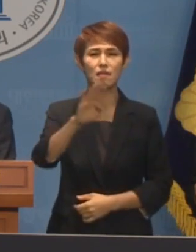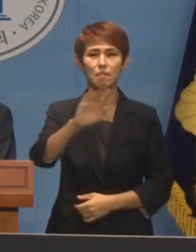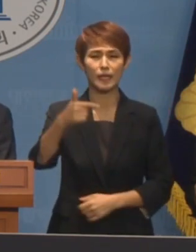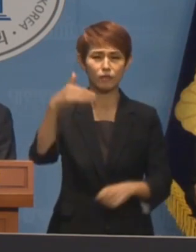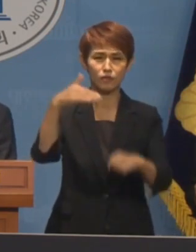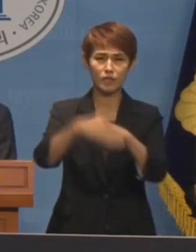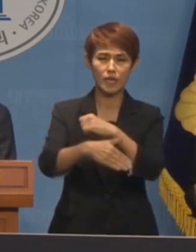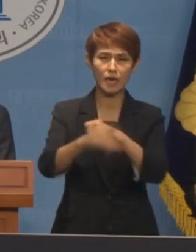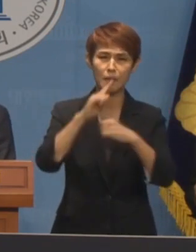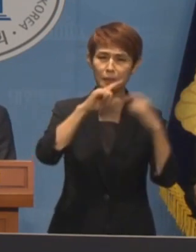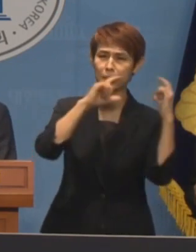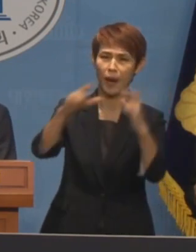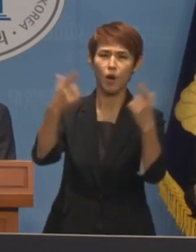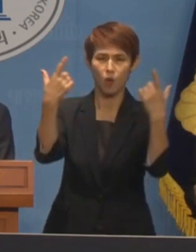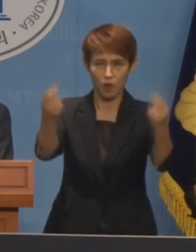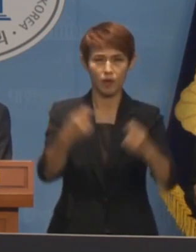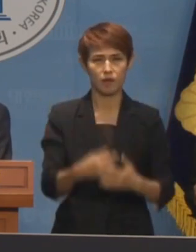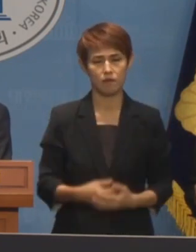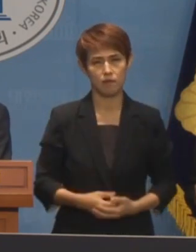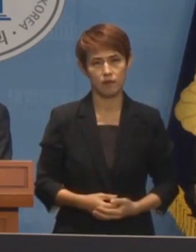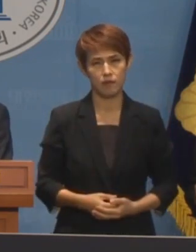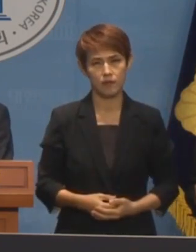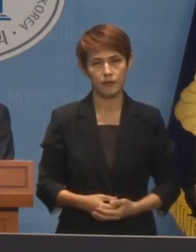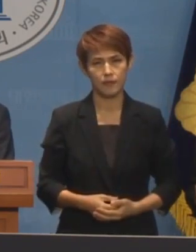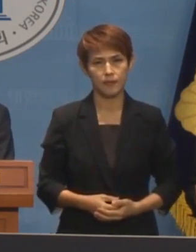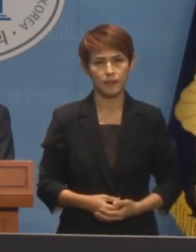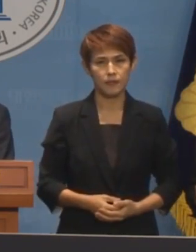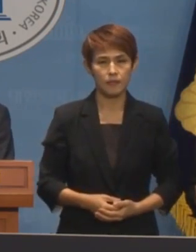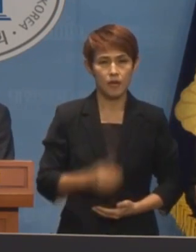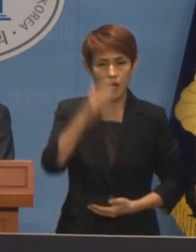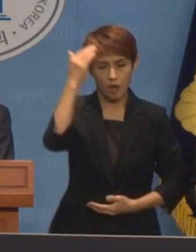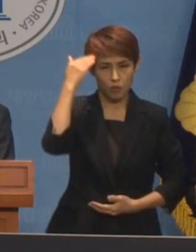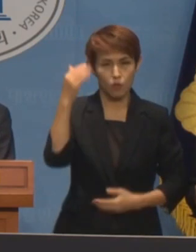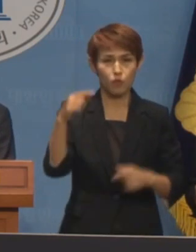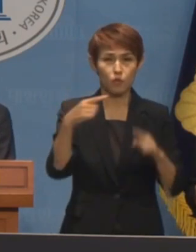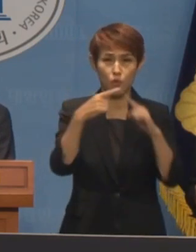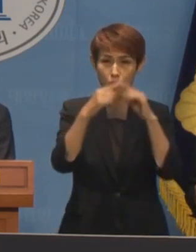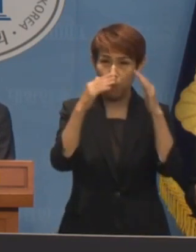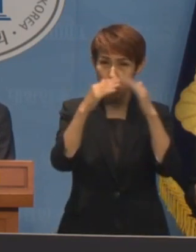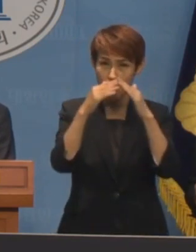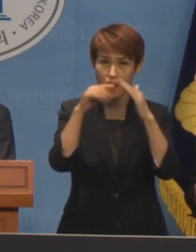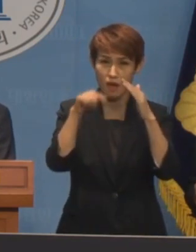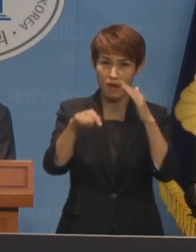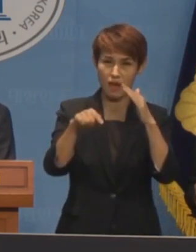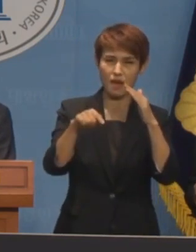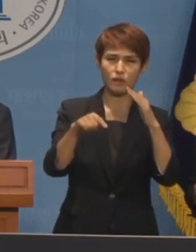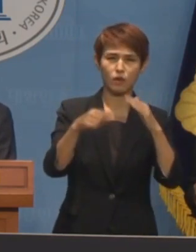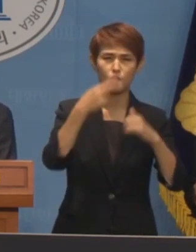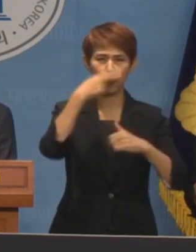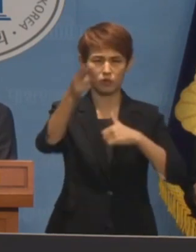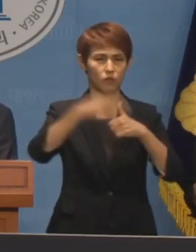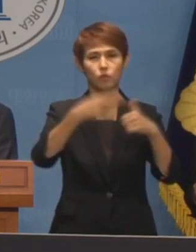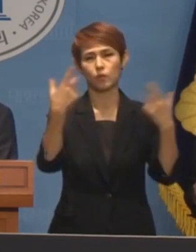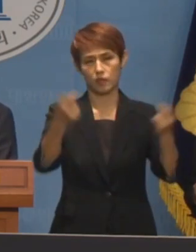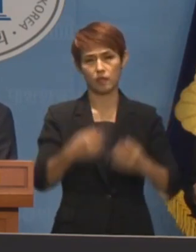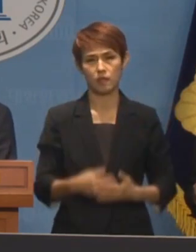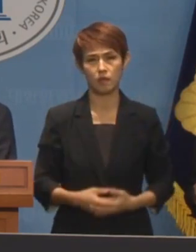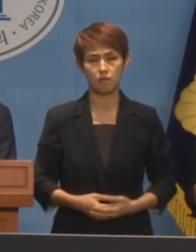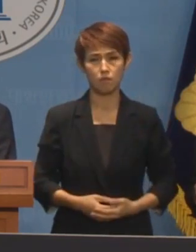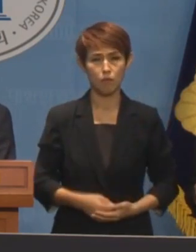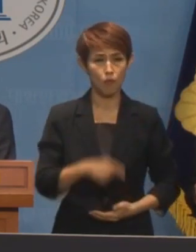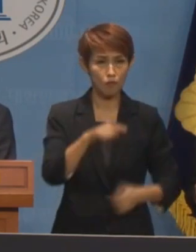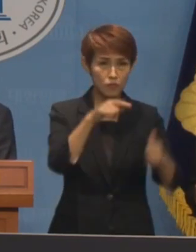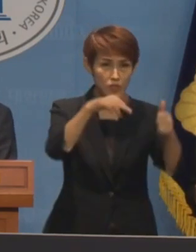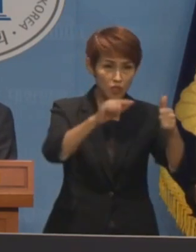규정한 언어 폭력입니다. 이 발언은 한국교회를 향한 심각한 도전이다. 그런데 자칭